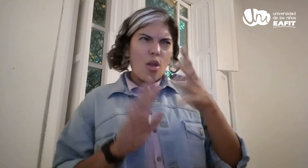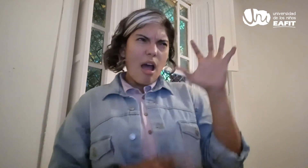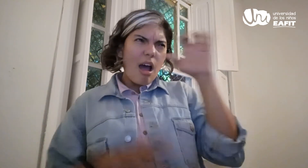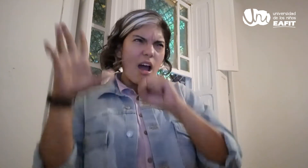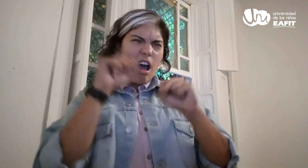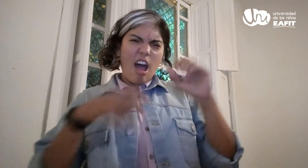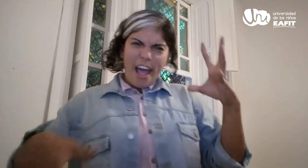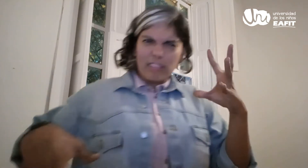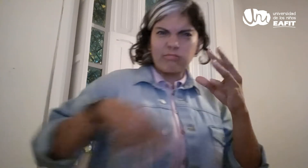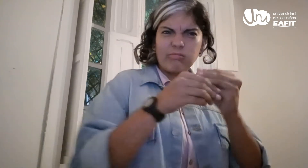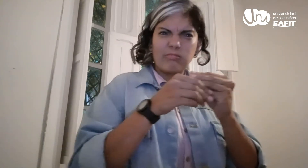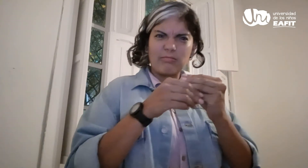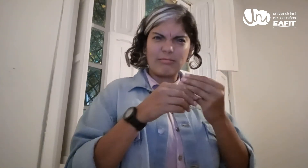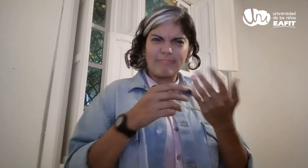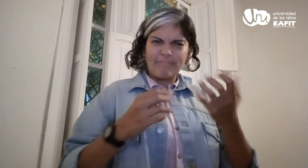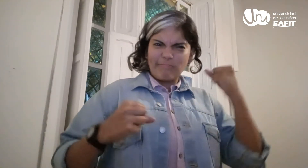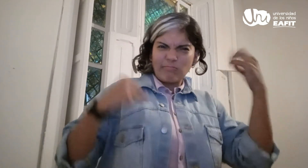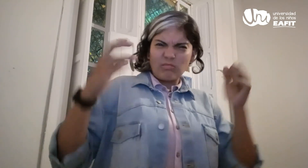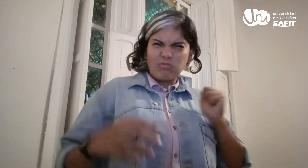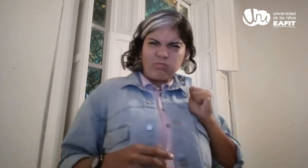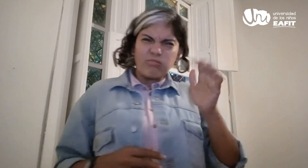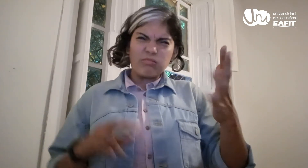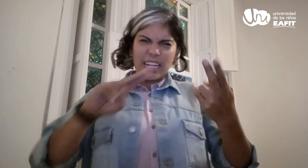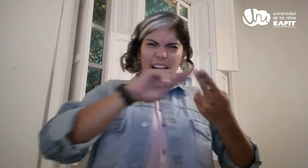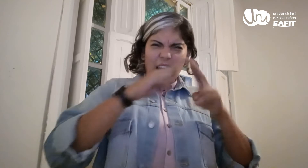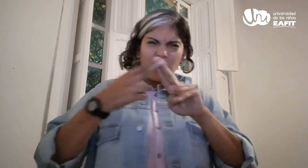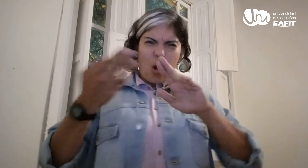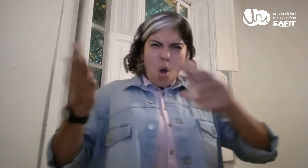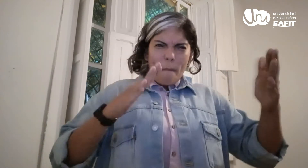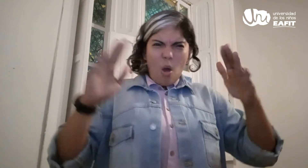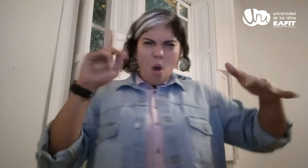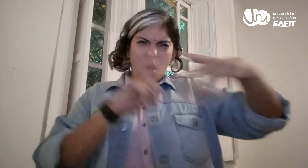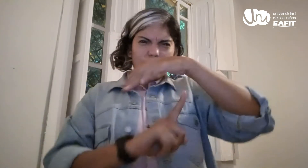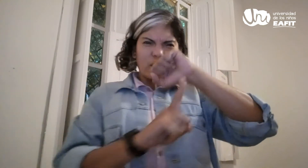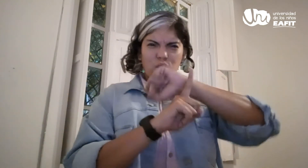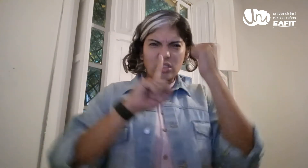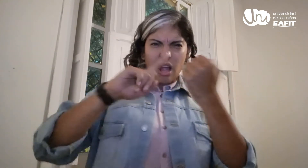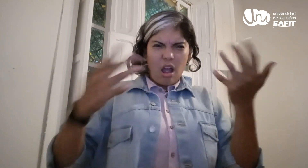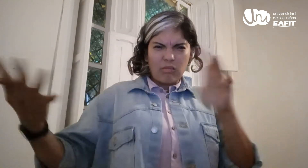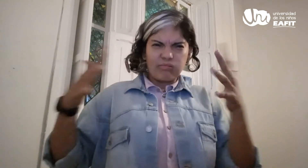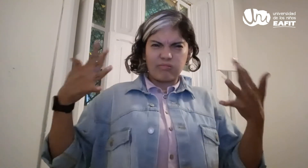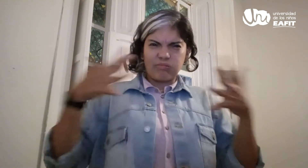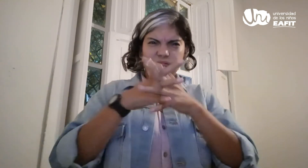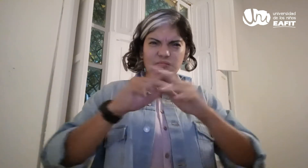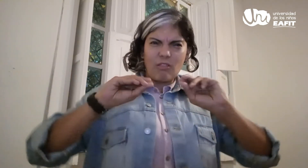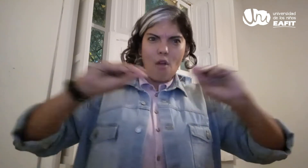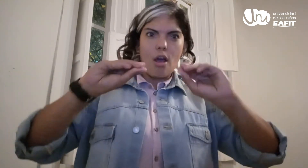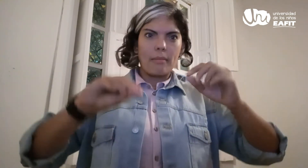por parte del estudiante sordo, a través de descripciones, relaciones, comparaciones y así formar al